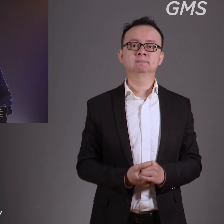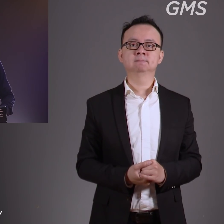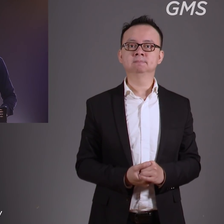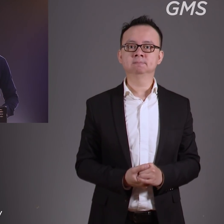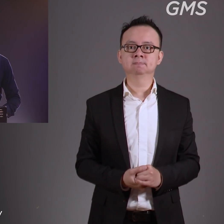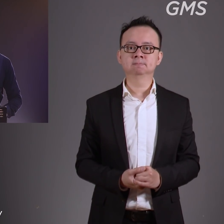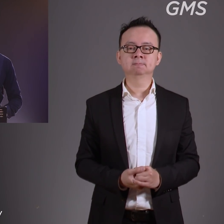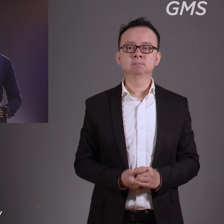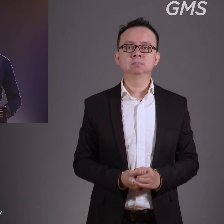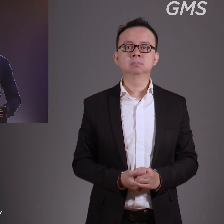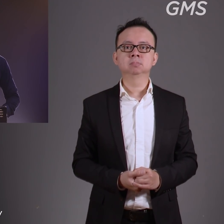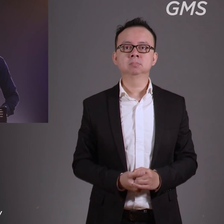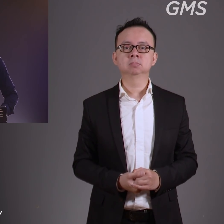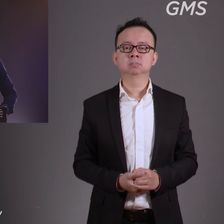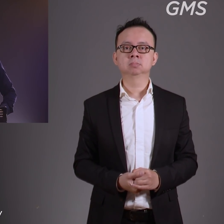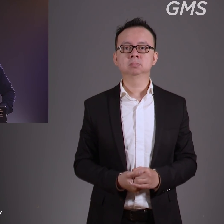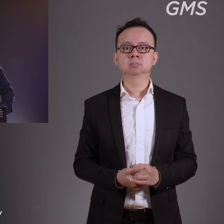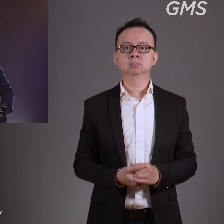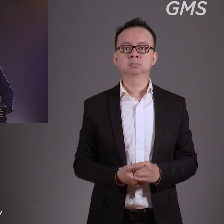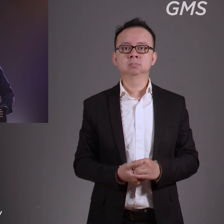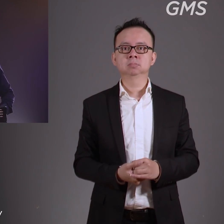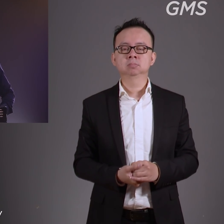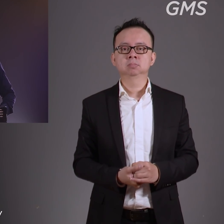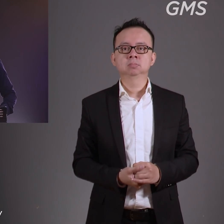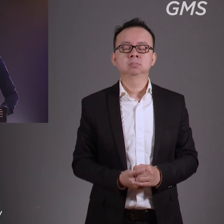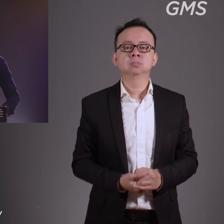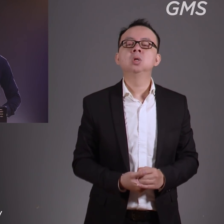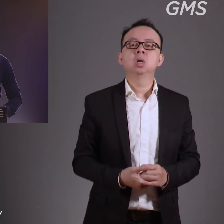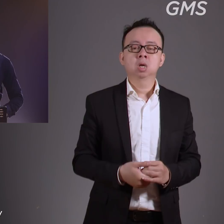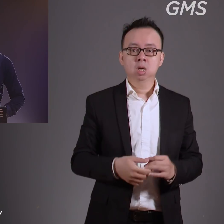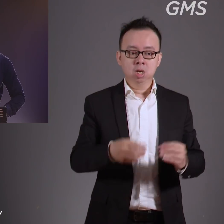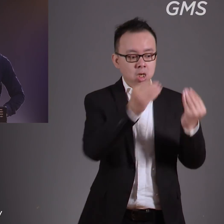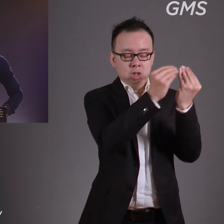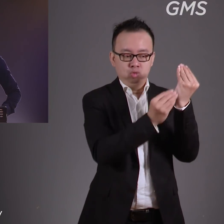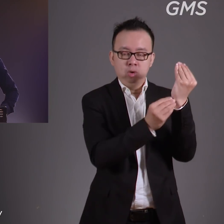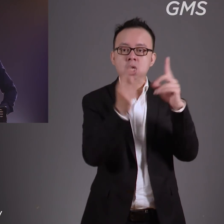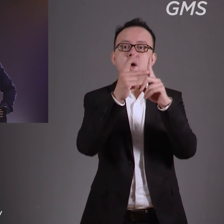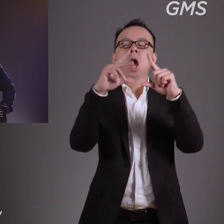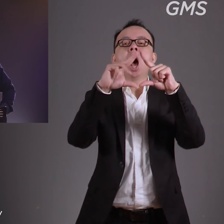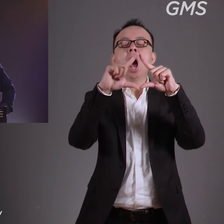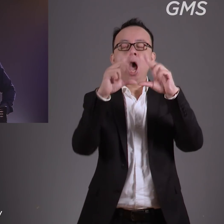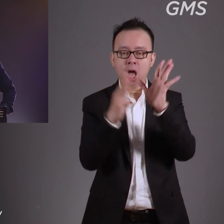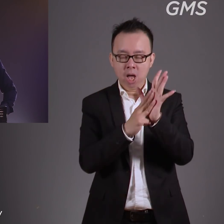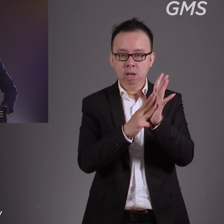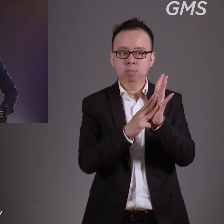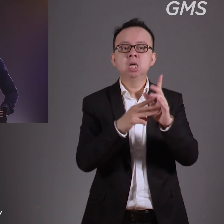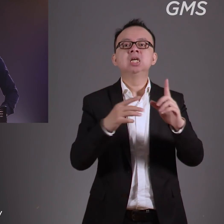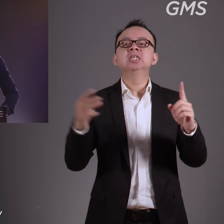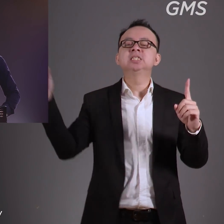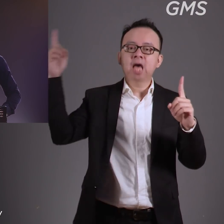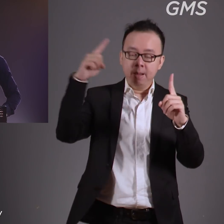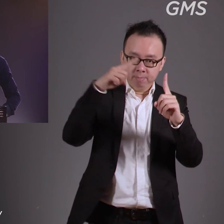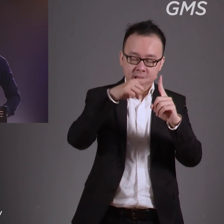Nimrod terletak pada pemberontakan Filistin. Dan mereka semua menuju kepada penghukuman yang tidak bisa terelakkan